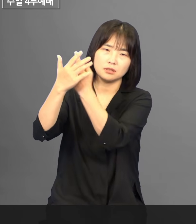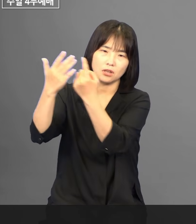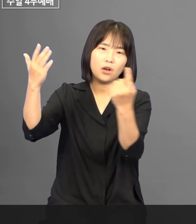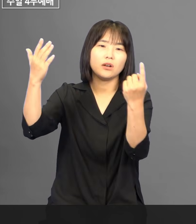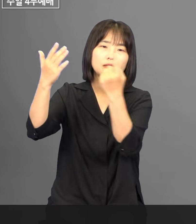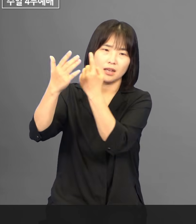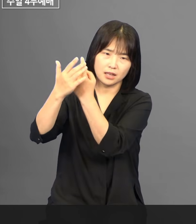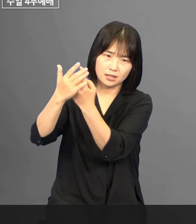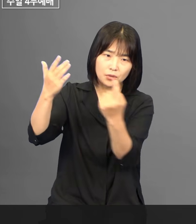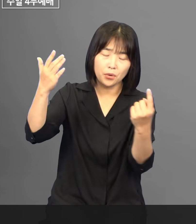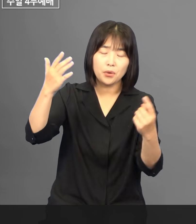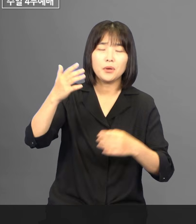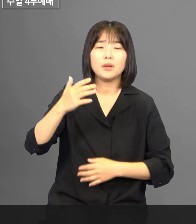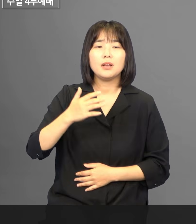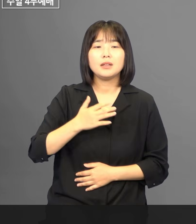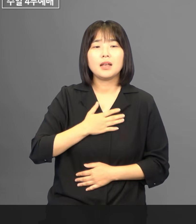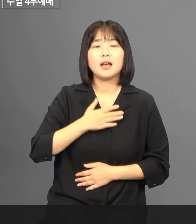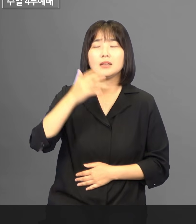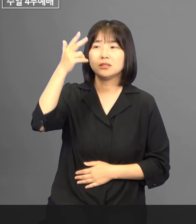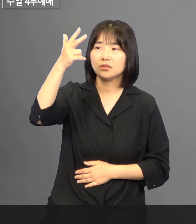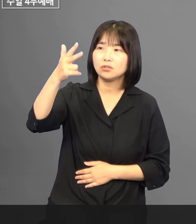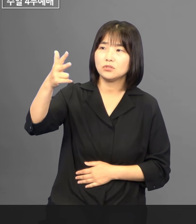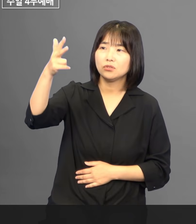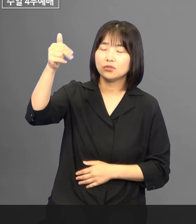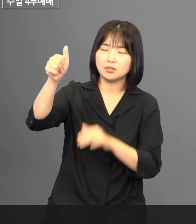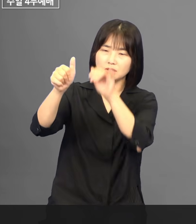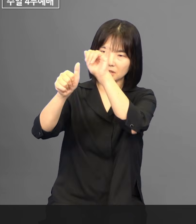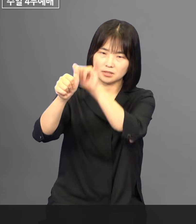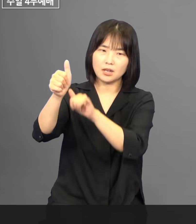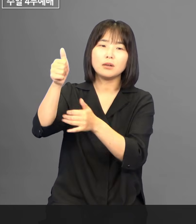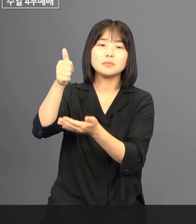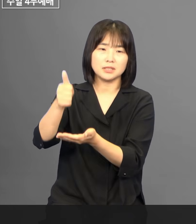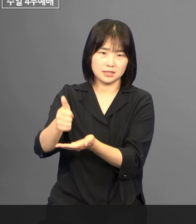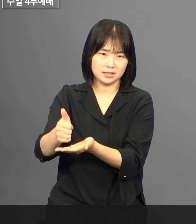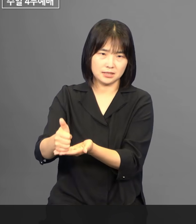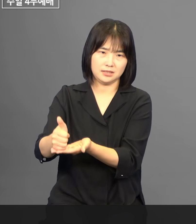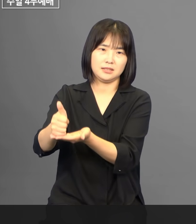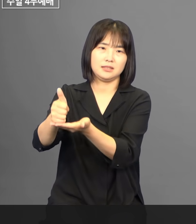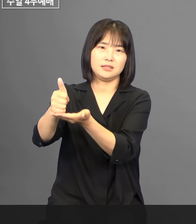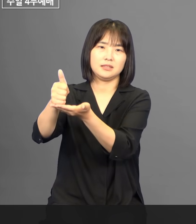주를 떠나도 나는 주를